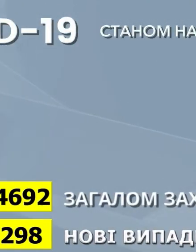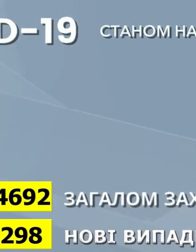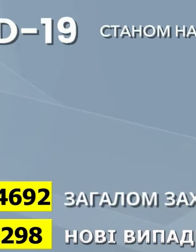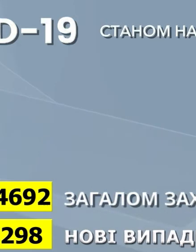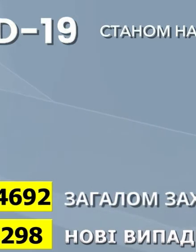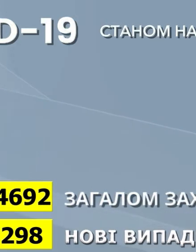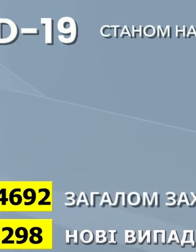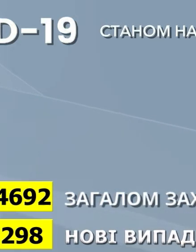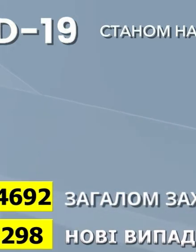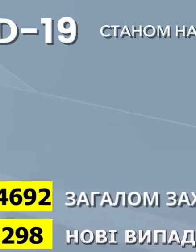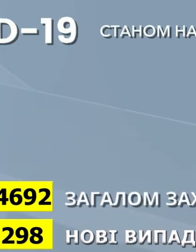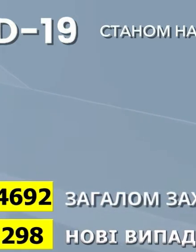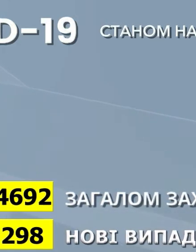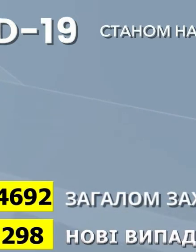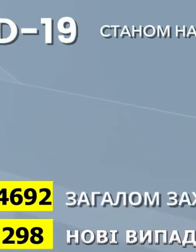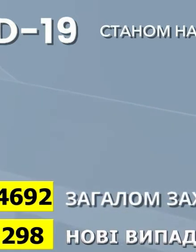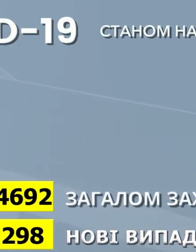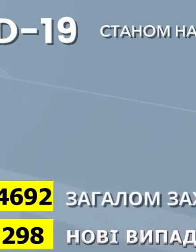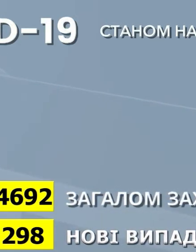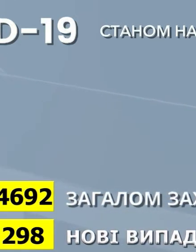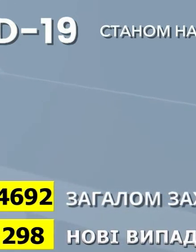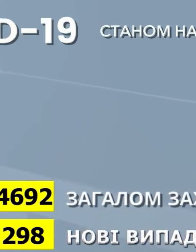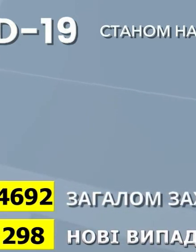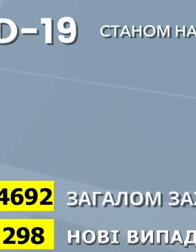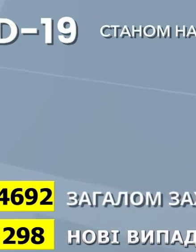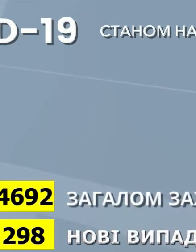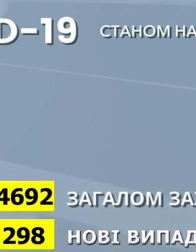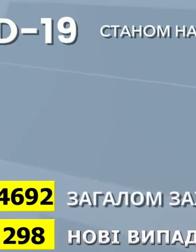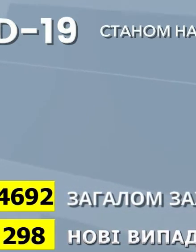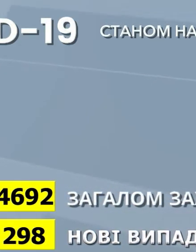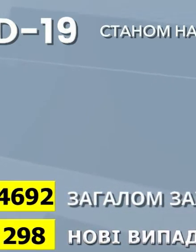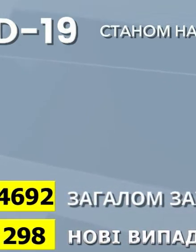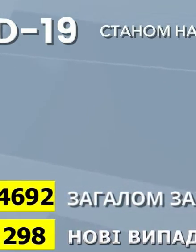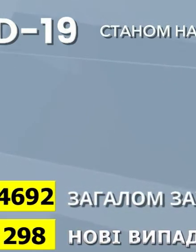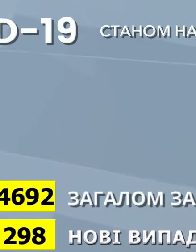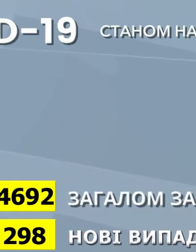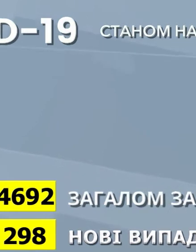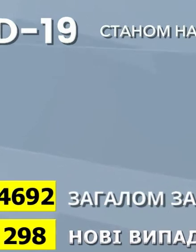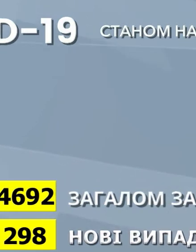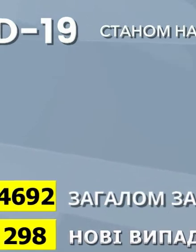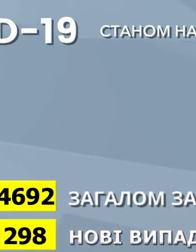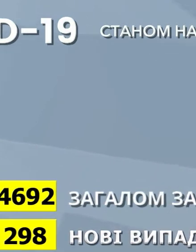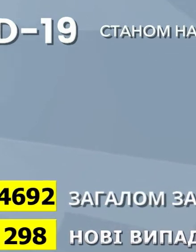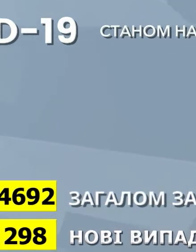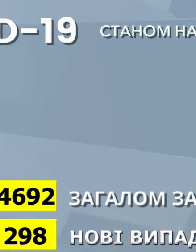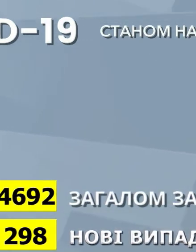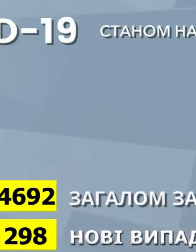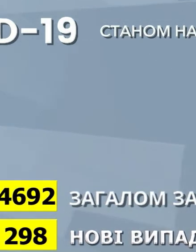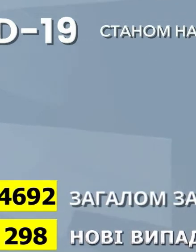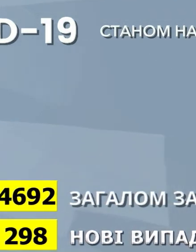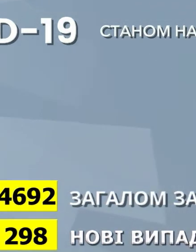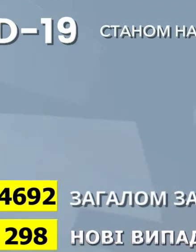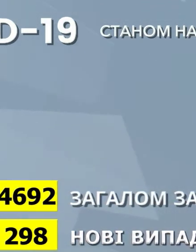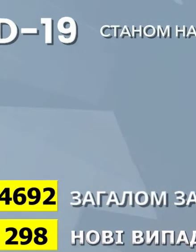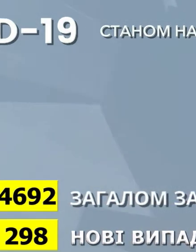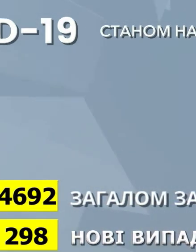летальних випадків, повідомляють в обласному департаменті охорони здоров'я. Статистика ковіду загалом по Україні теж невтішна, зазначають у